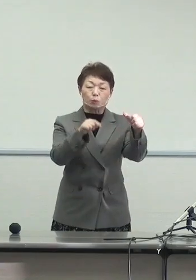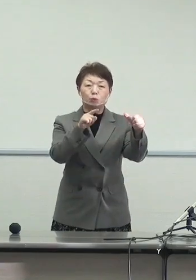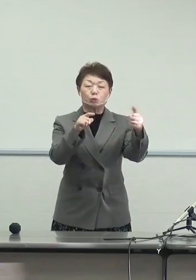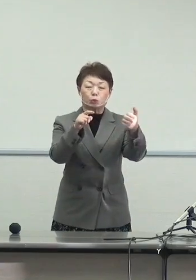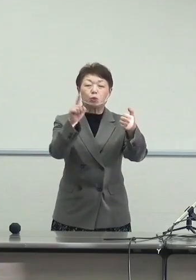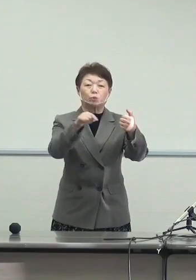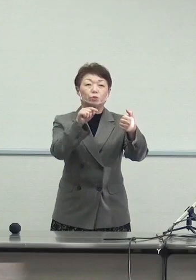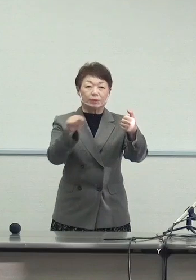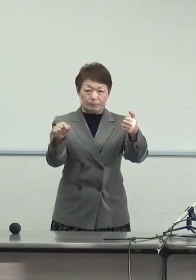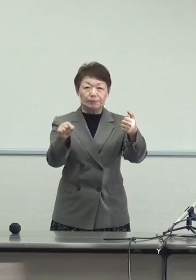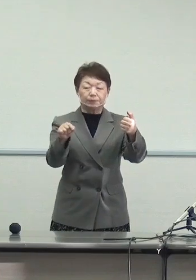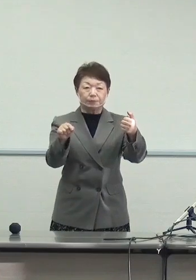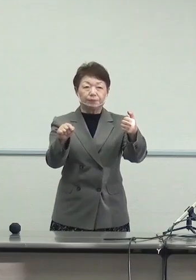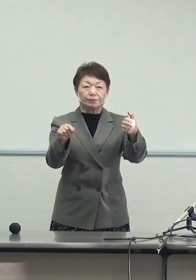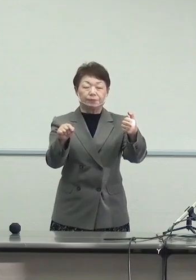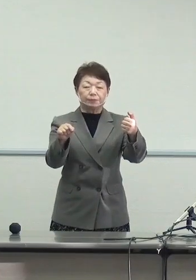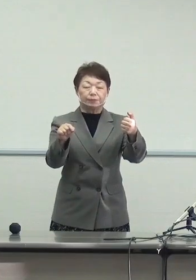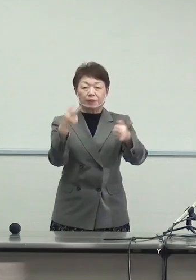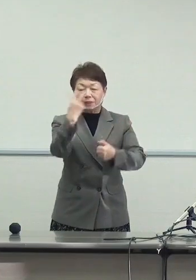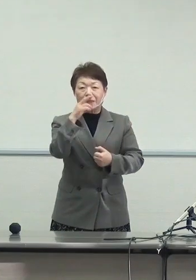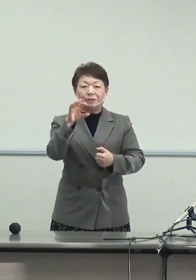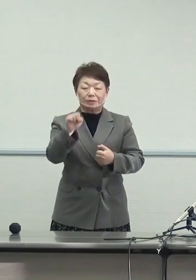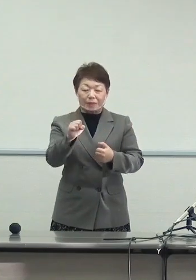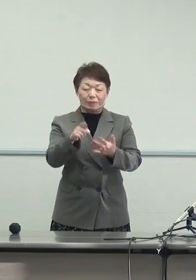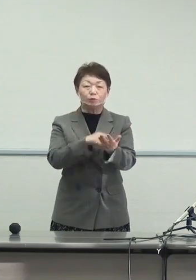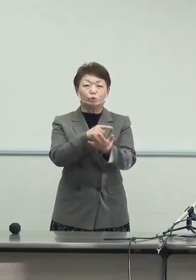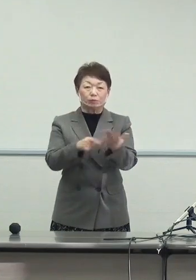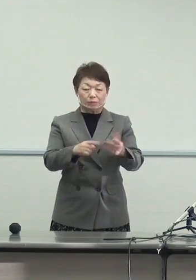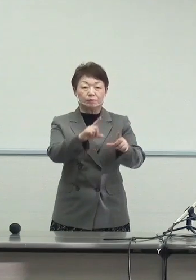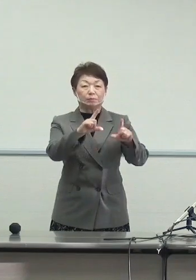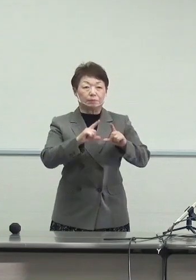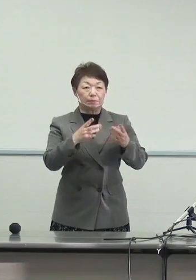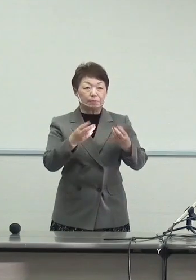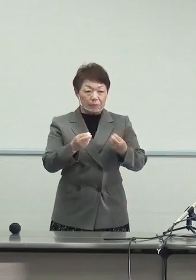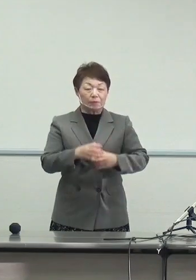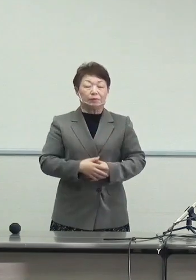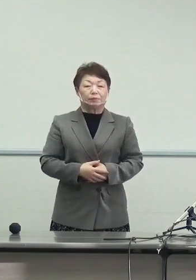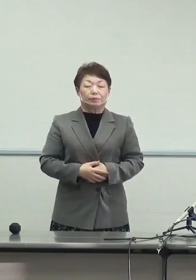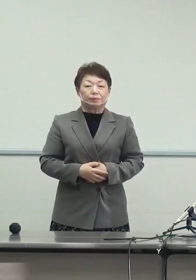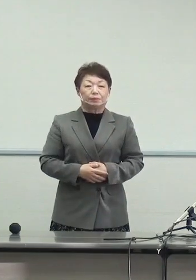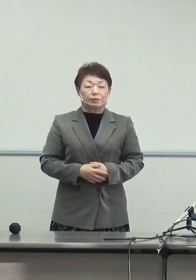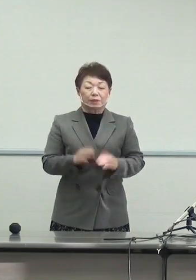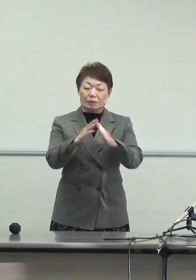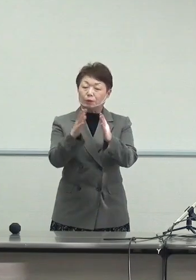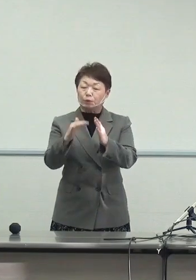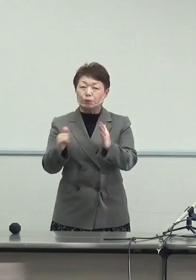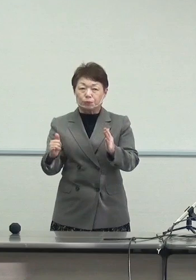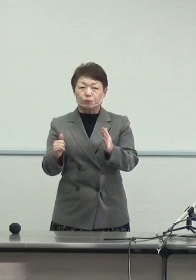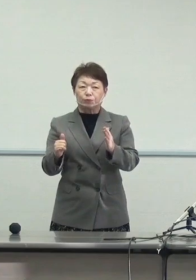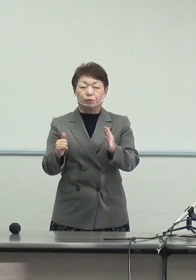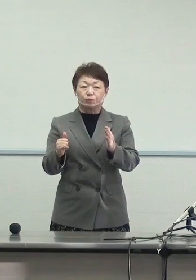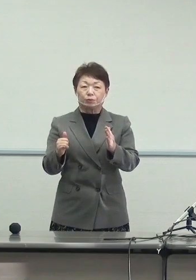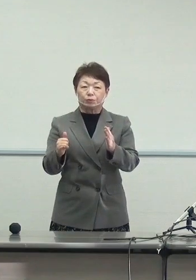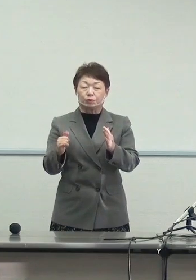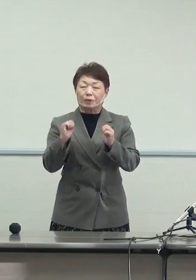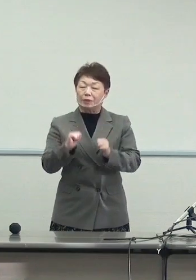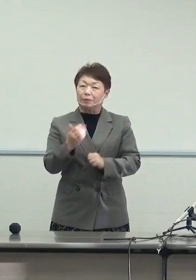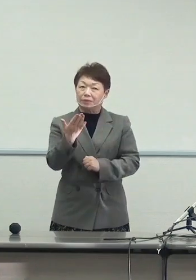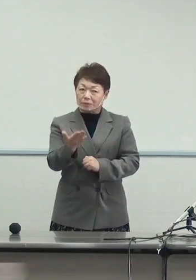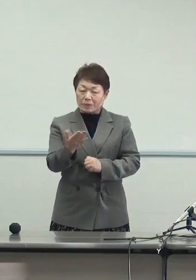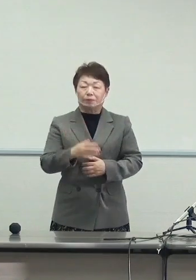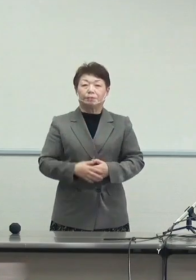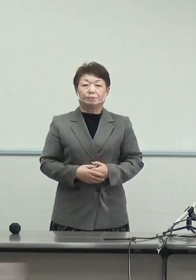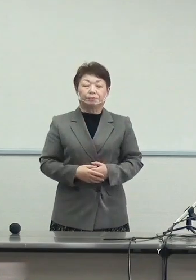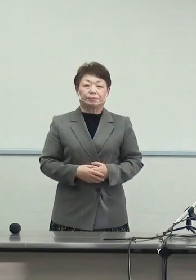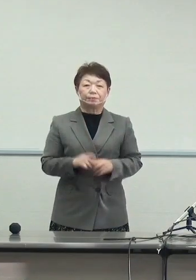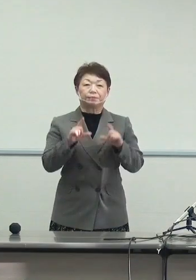じで、およそ50人検査を受けてお話ありましたけど、はい、この中にそのご家族とかそういうのも含んでるんでしょうか。 は